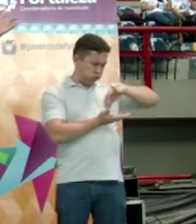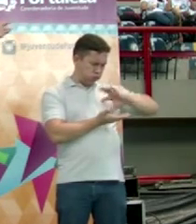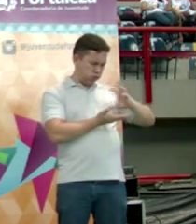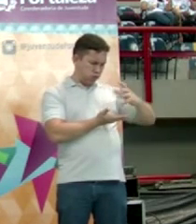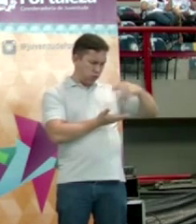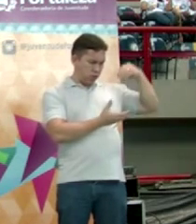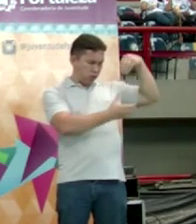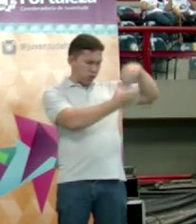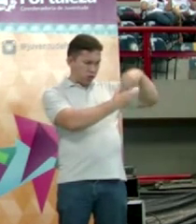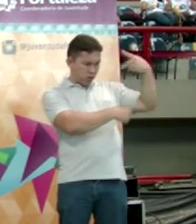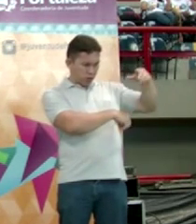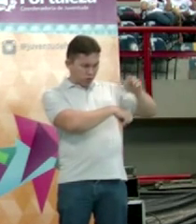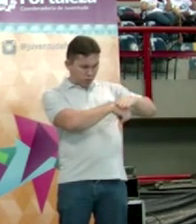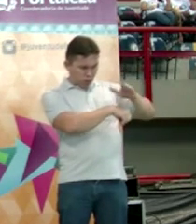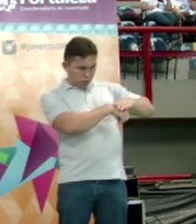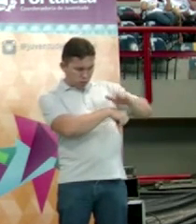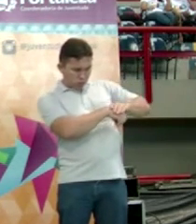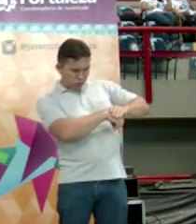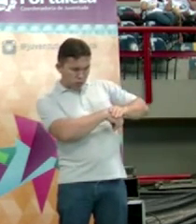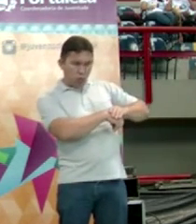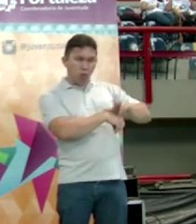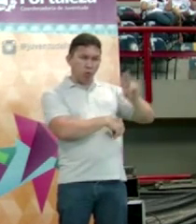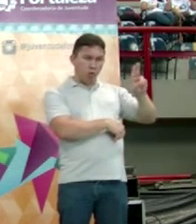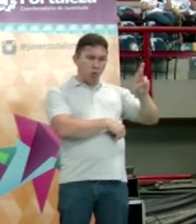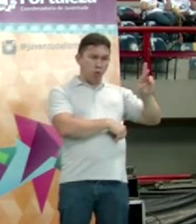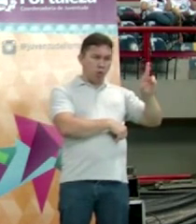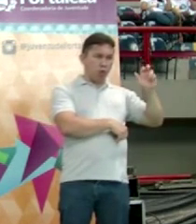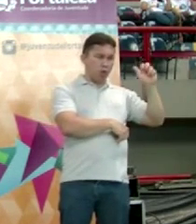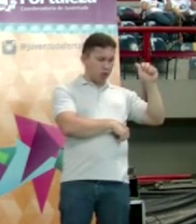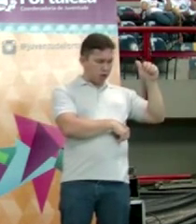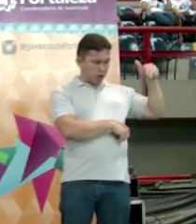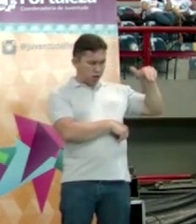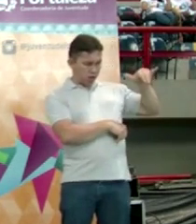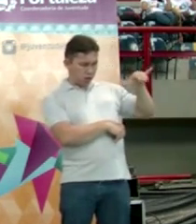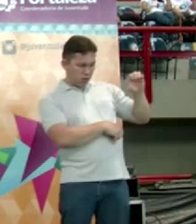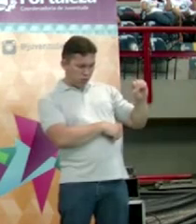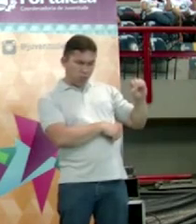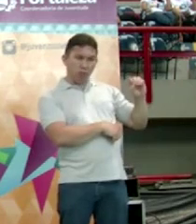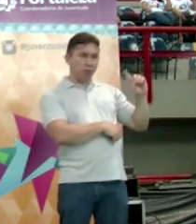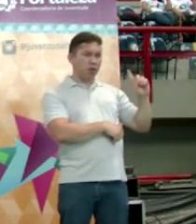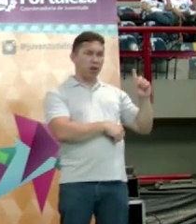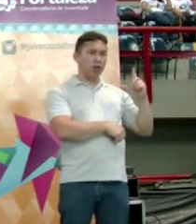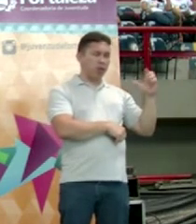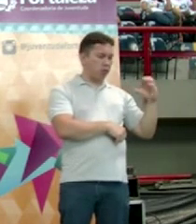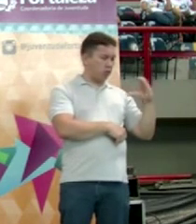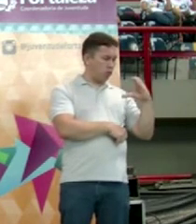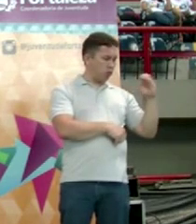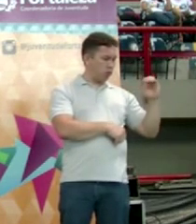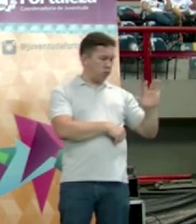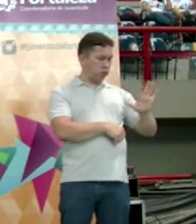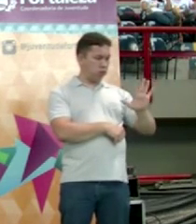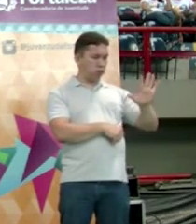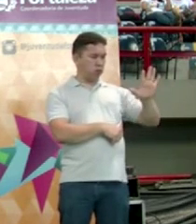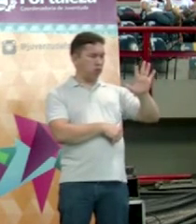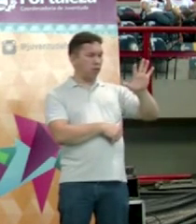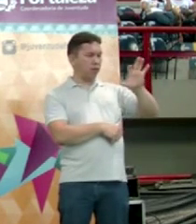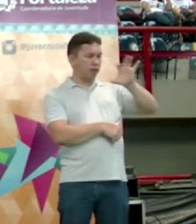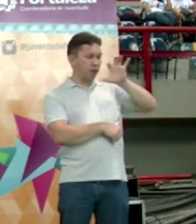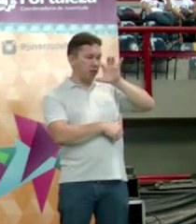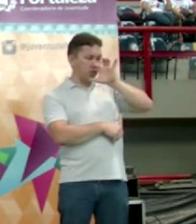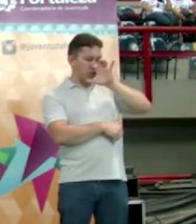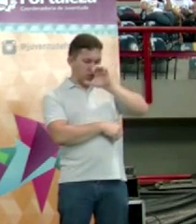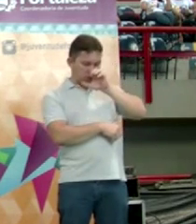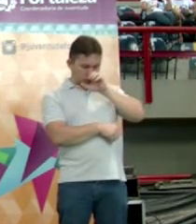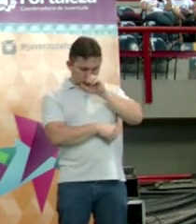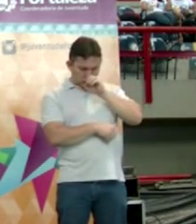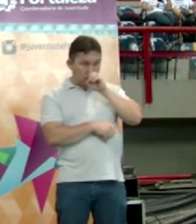uma mina de urânio. Não, é CO, monóxido de carbono. O que é que o monóxido de carbono faz? Se liga à hemoglobina. Então,